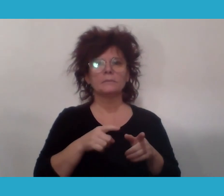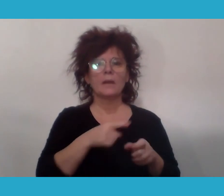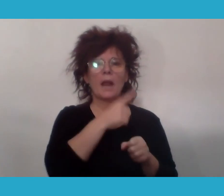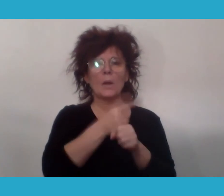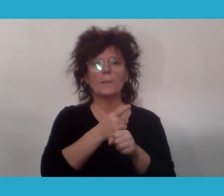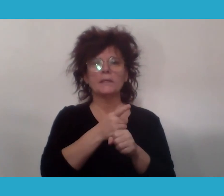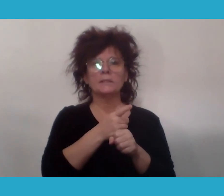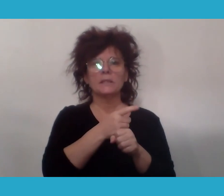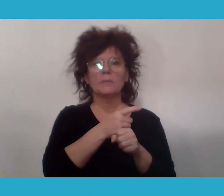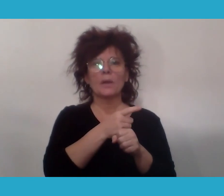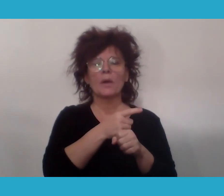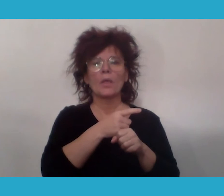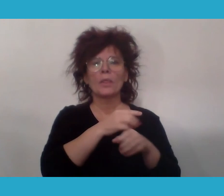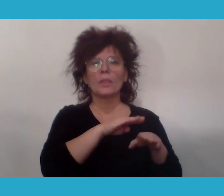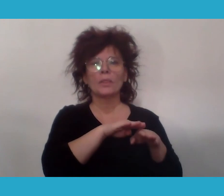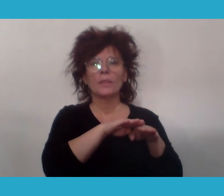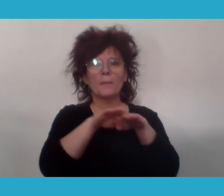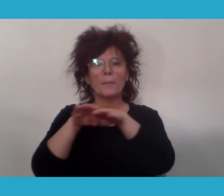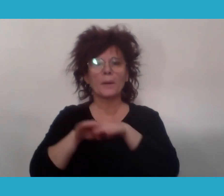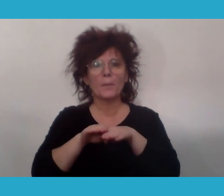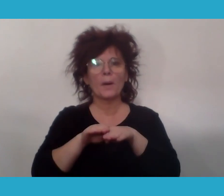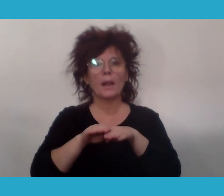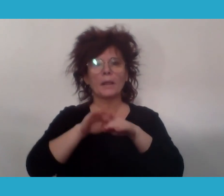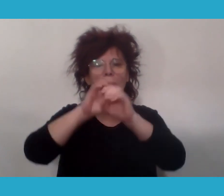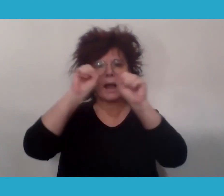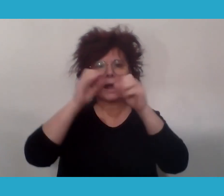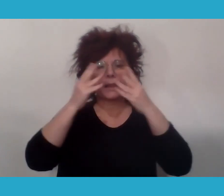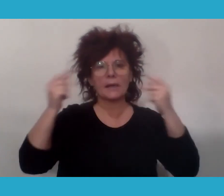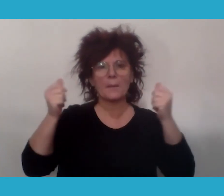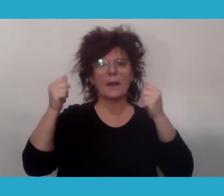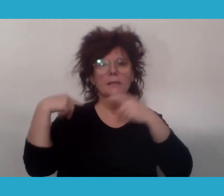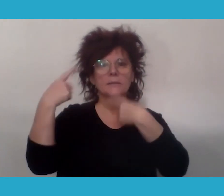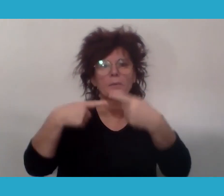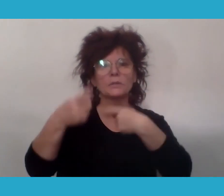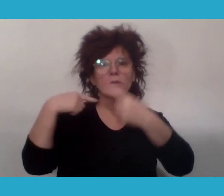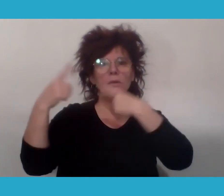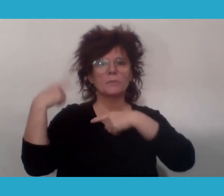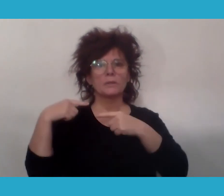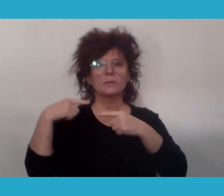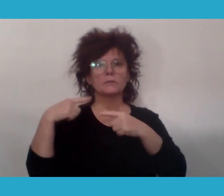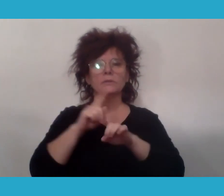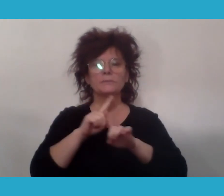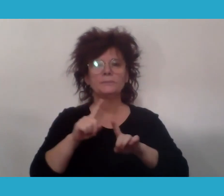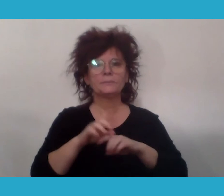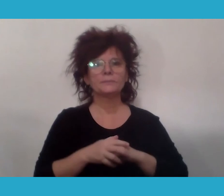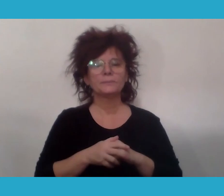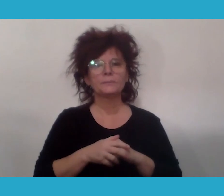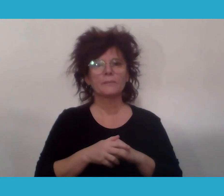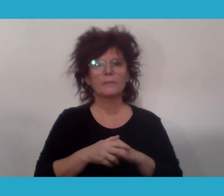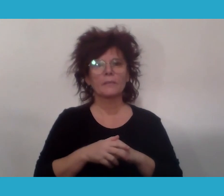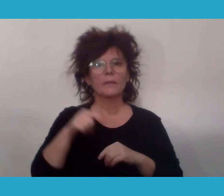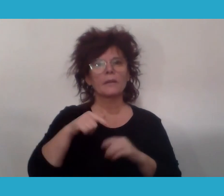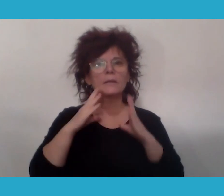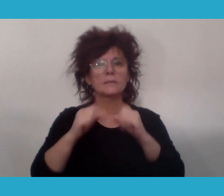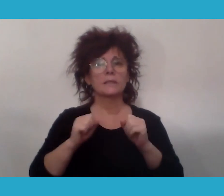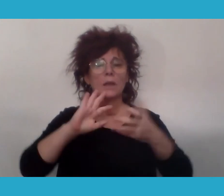principios de igualdad, transparencia, no regresión y progresividad, así como por la violación del artículo 19 de la Ley General del Ambiente y el Acuerdo de Escazú. Solicita asimismo